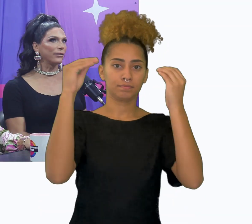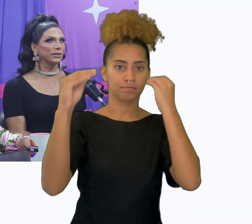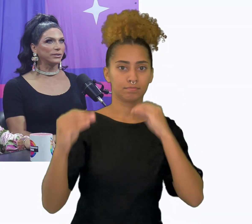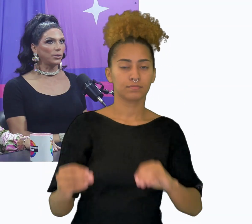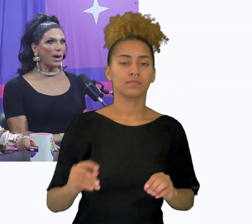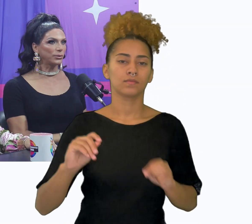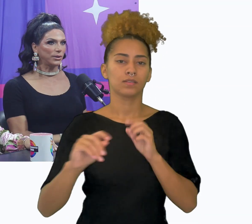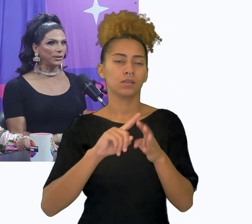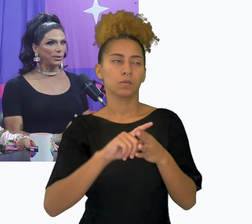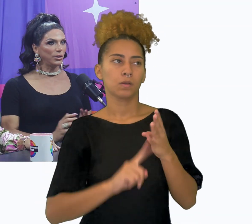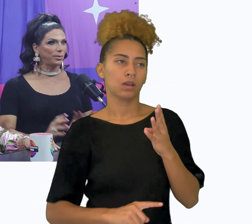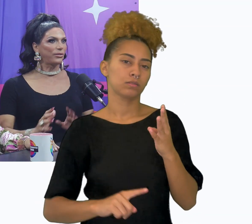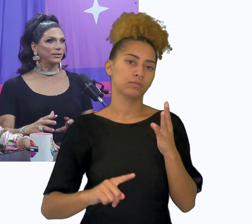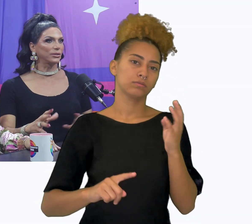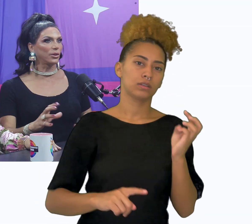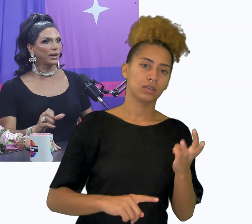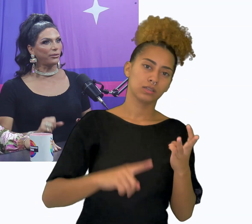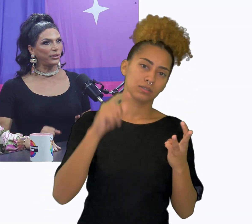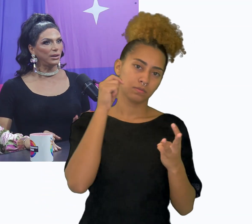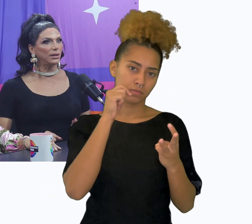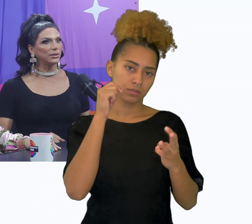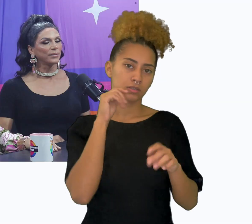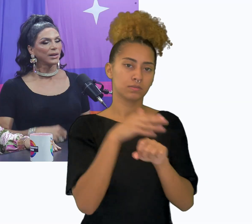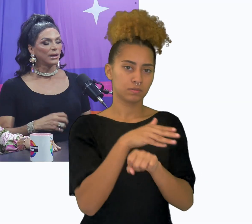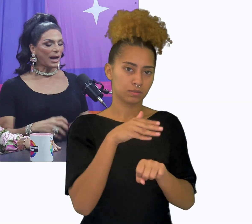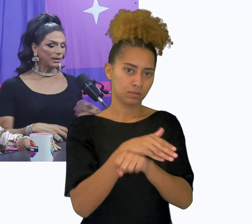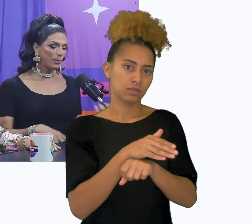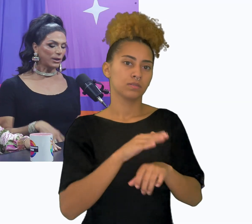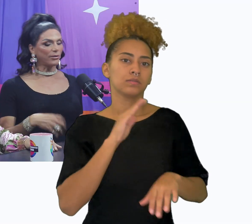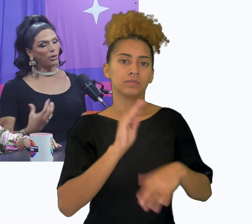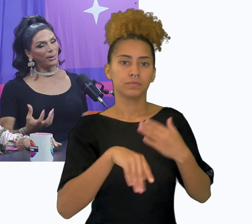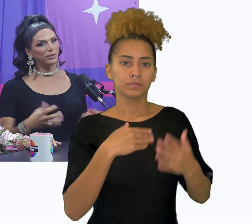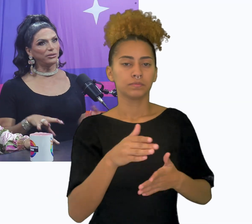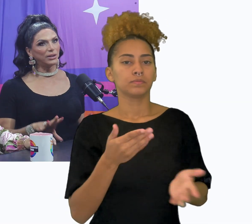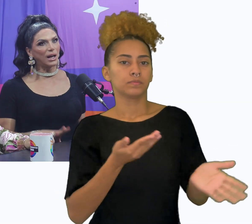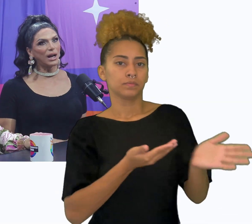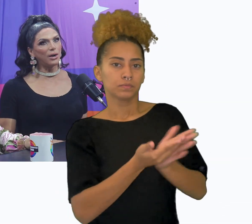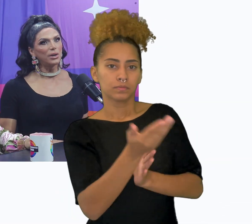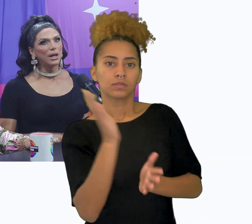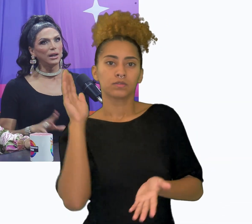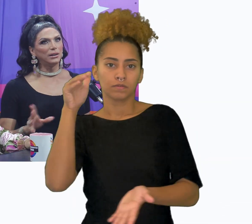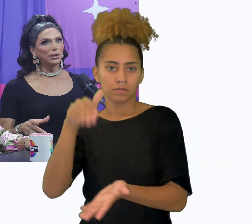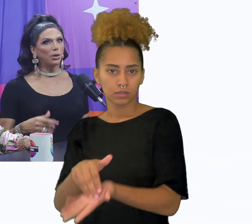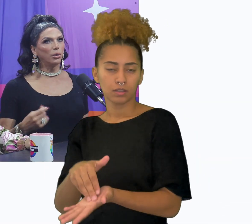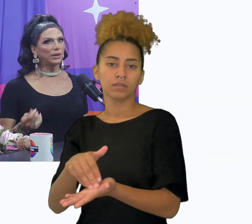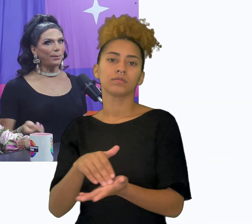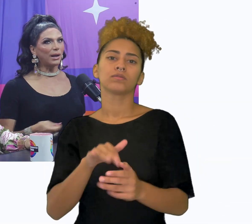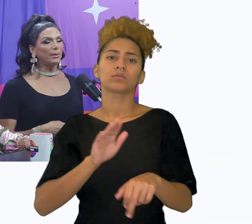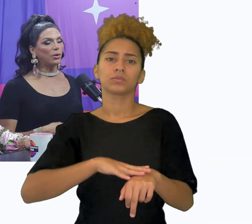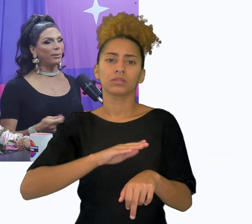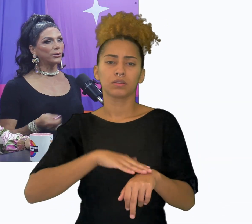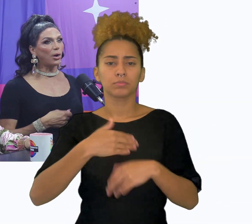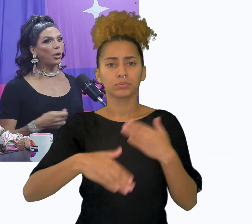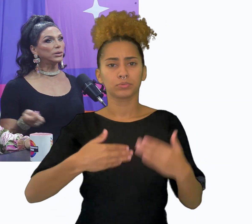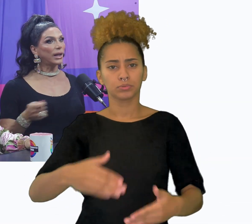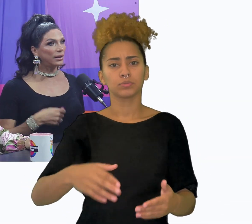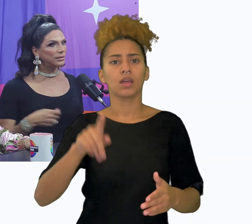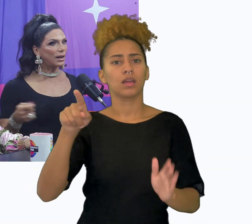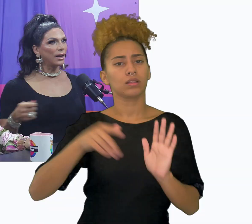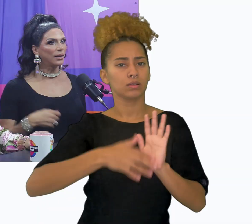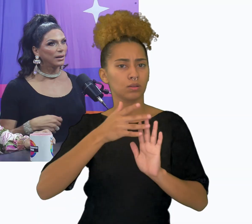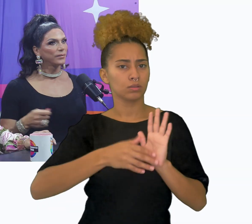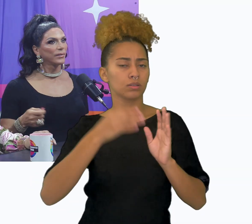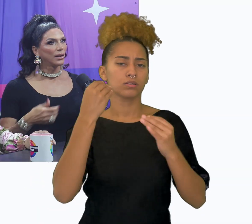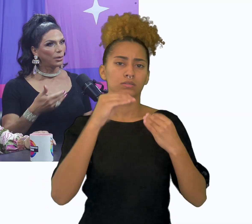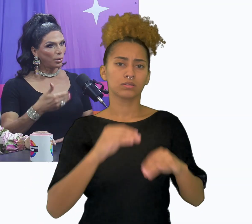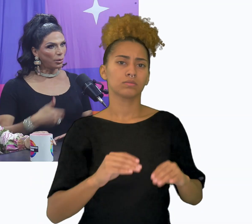um pegava 4, 3 meninos pra fazer as coreografias, aí montava o começo e final, e com o tempo a Camille começou a